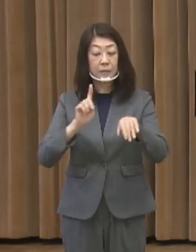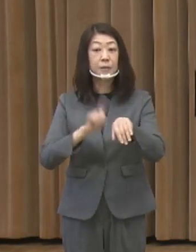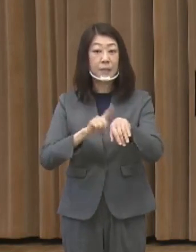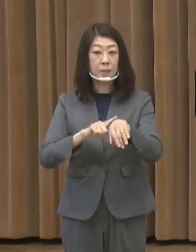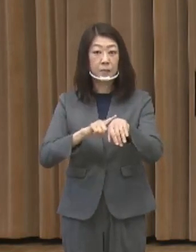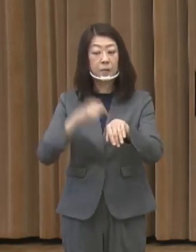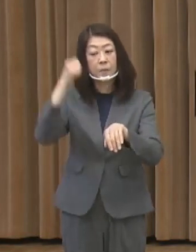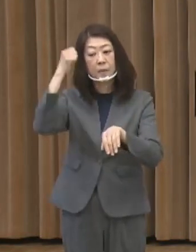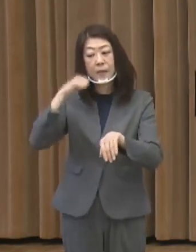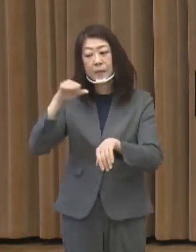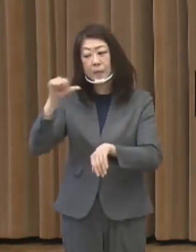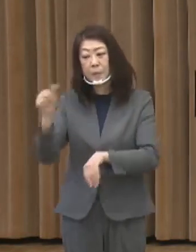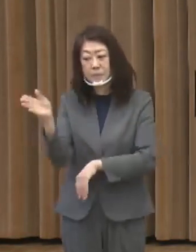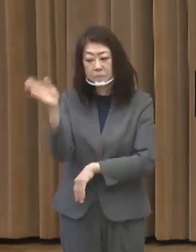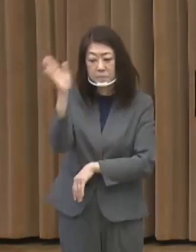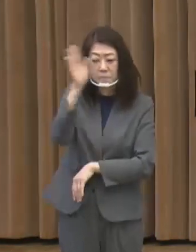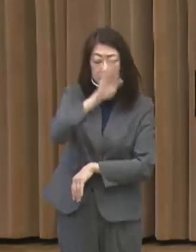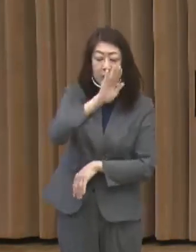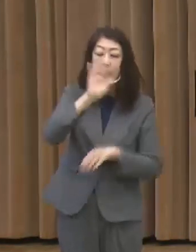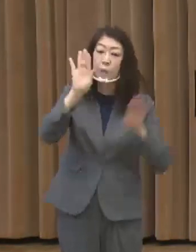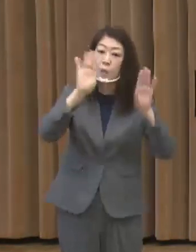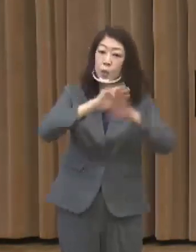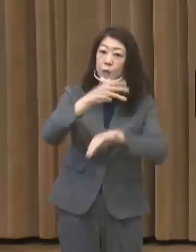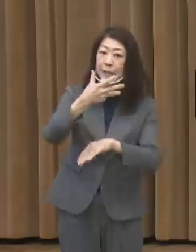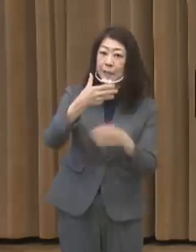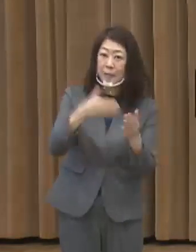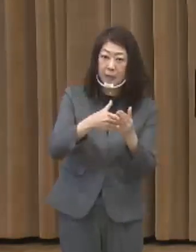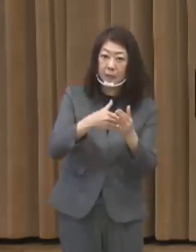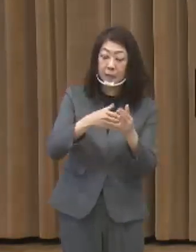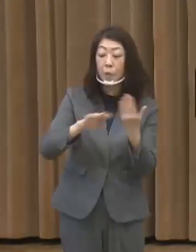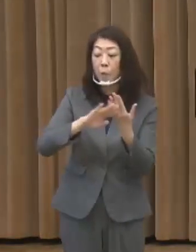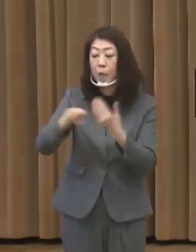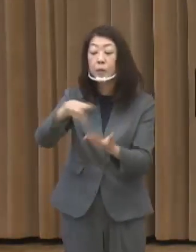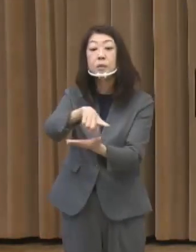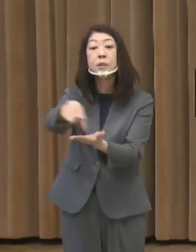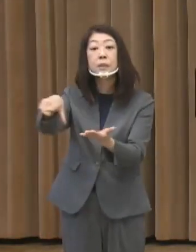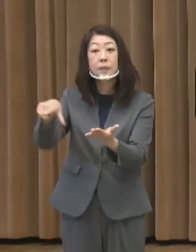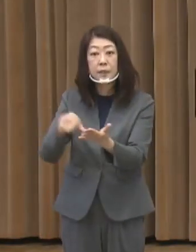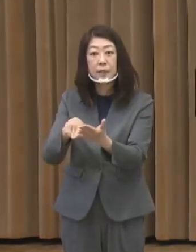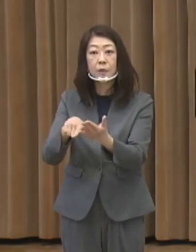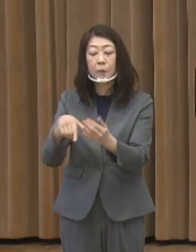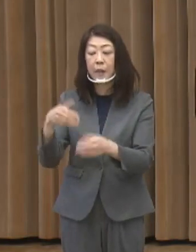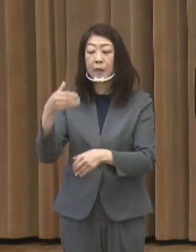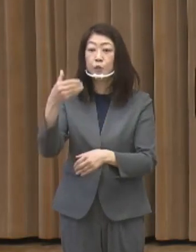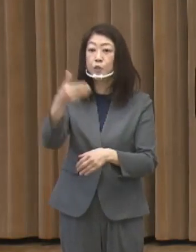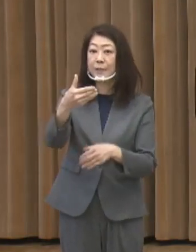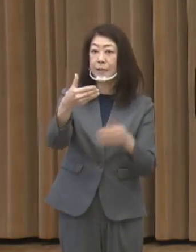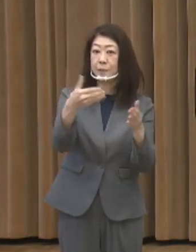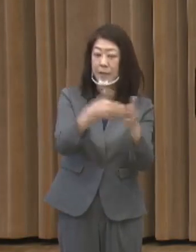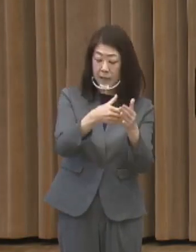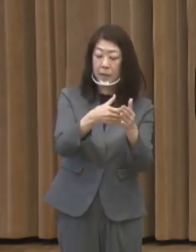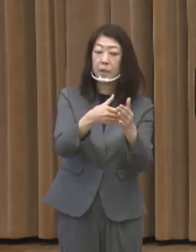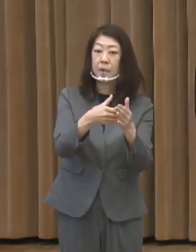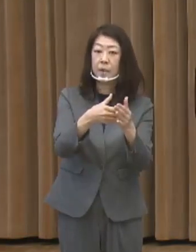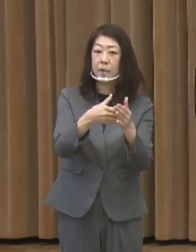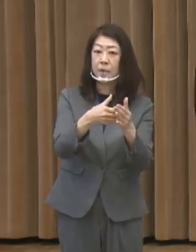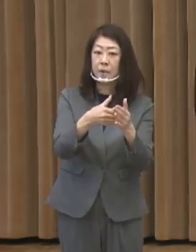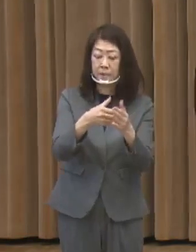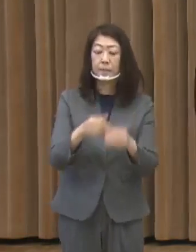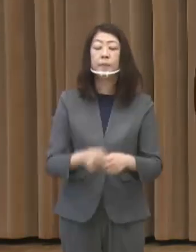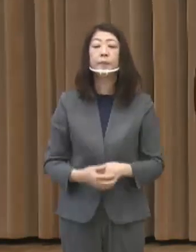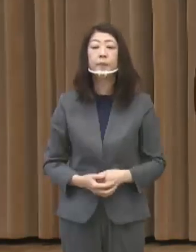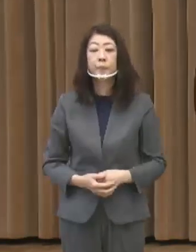午前5時から午後8時まで、そして措置区域以外では午後9時までとさせていただきます